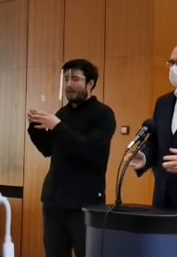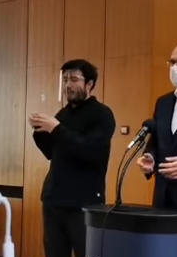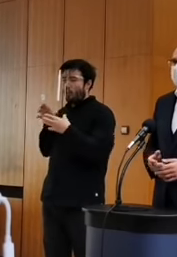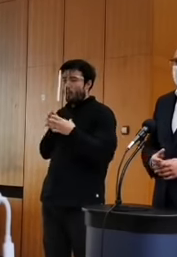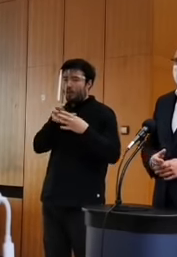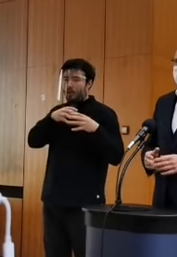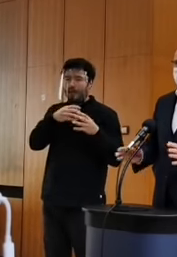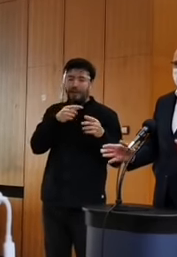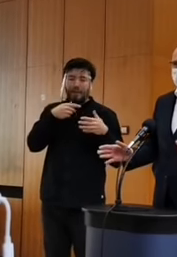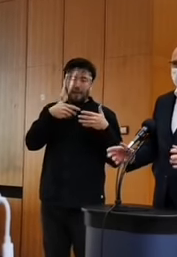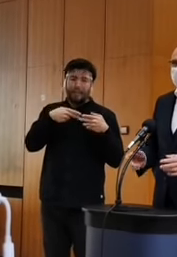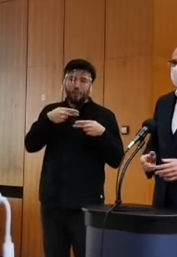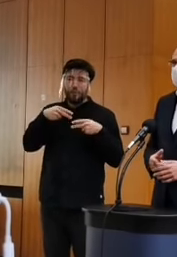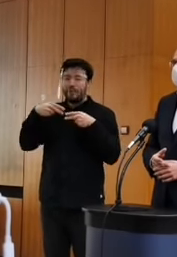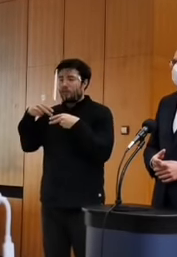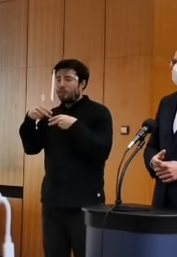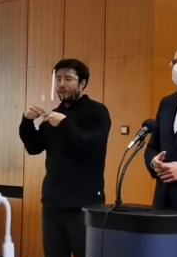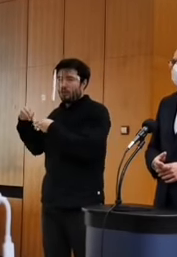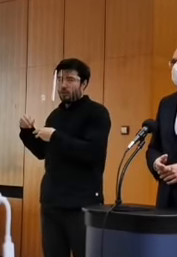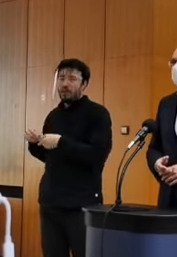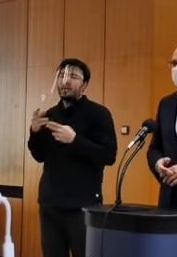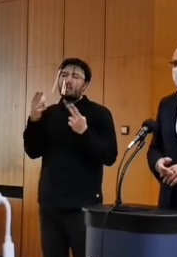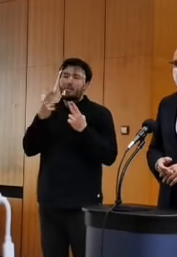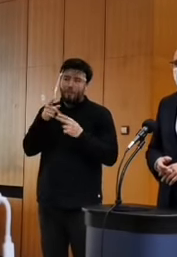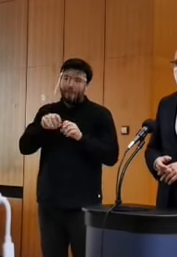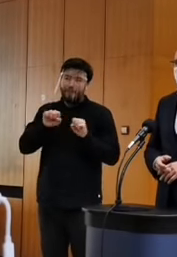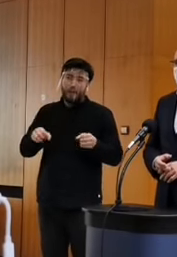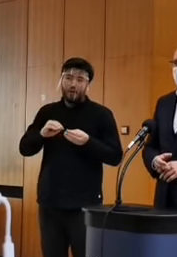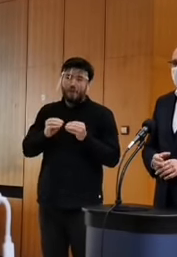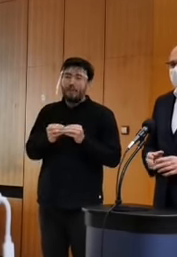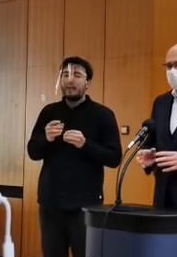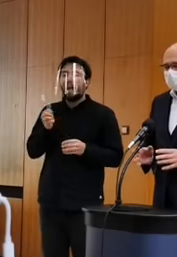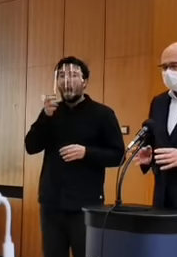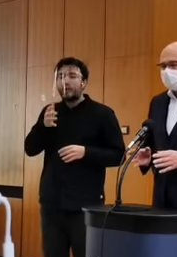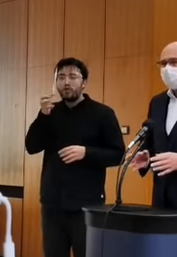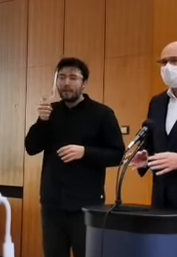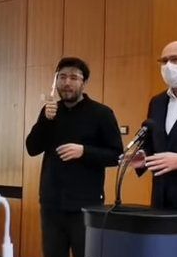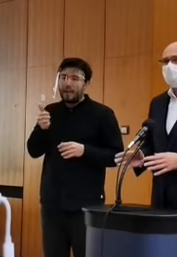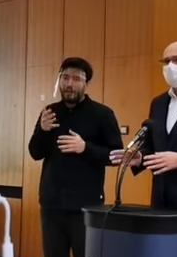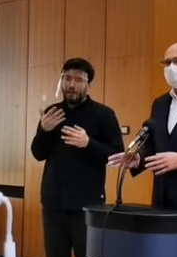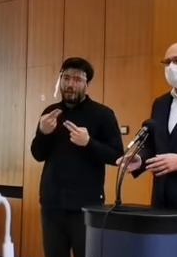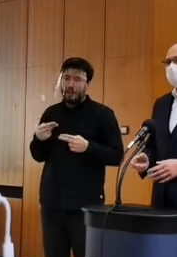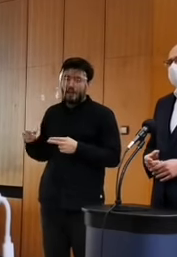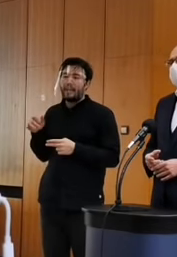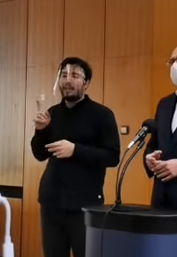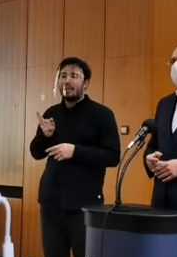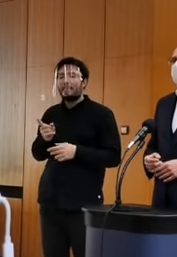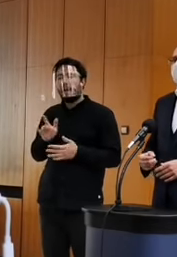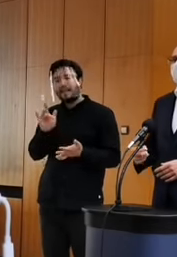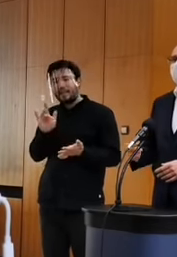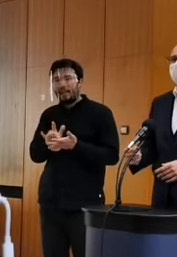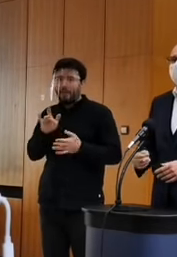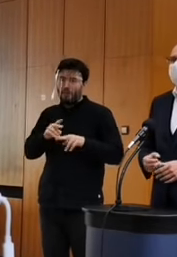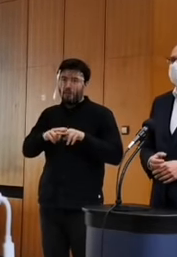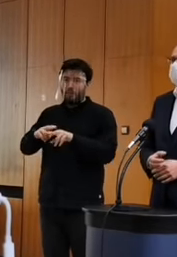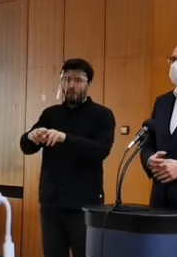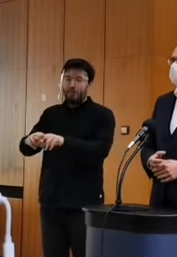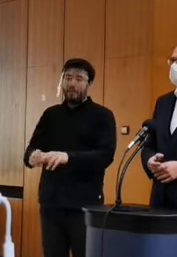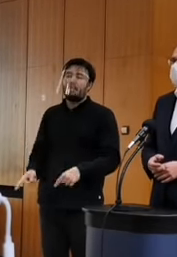vec. Nestáva sa to, samozrejme, že každý deň. Treba tu postupovať veľmi citlivo a